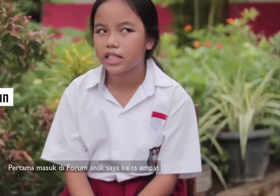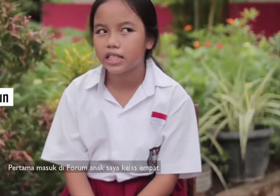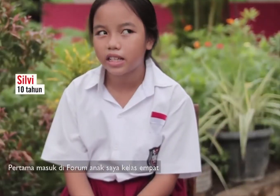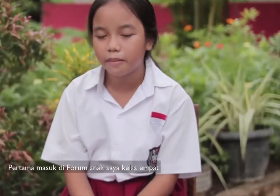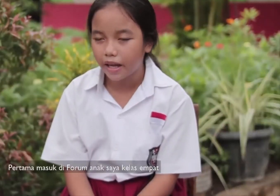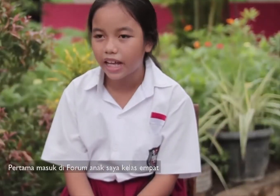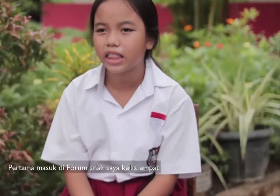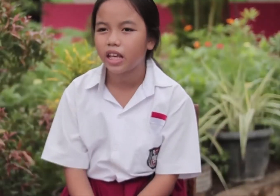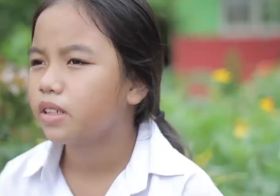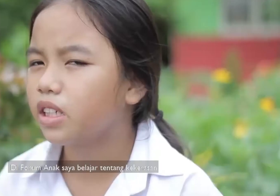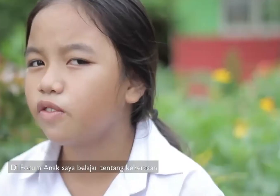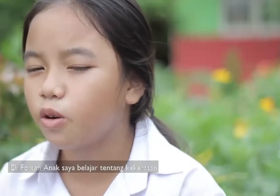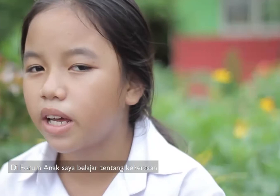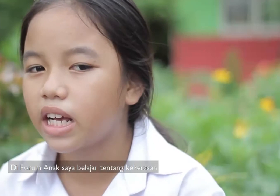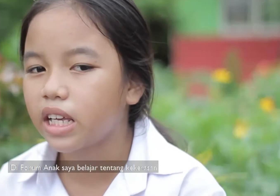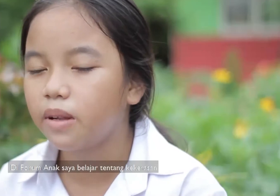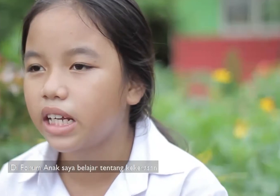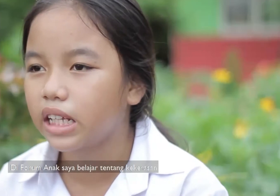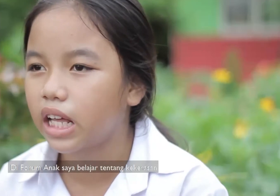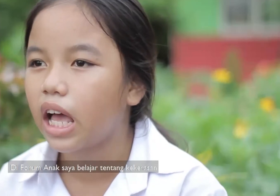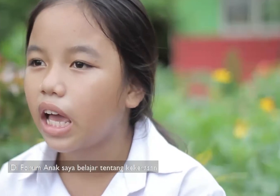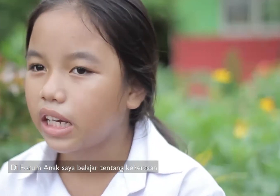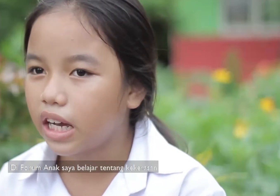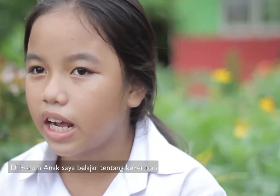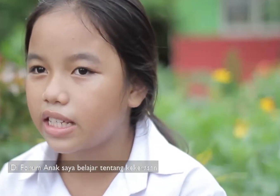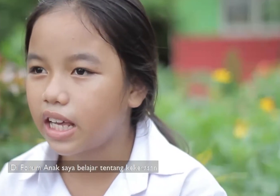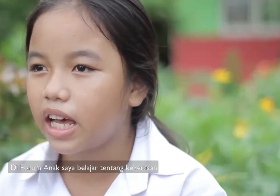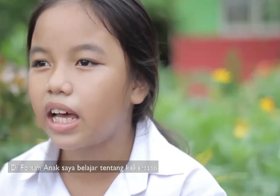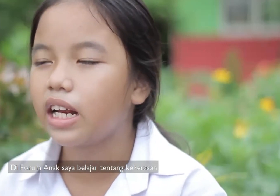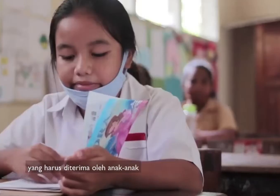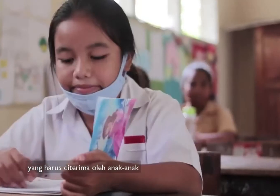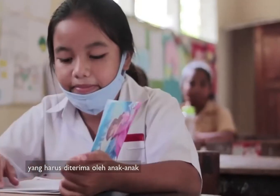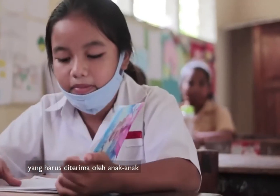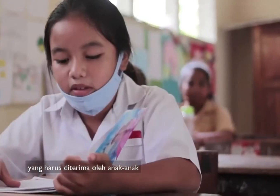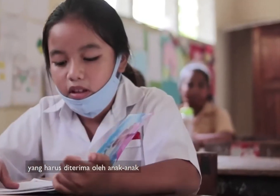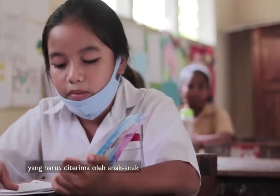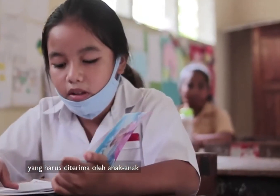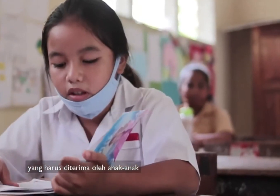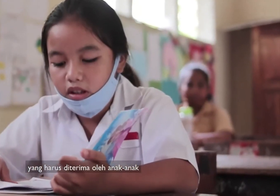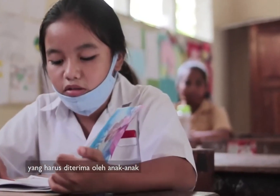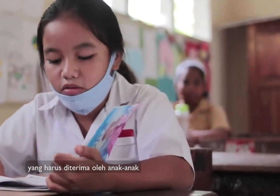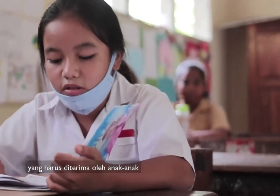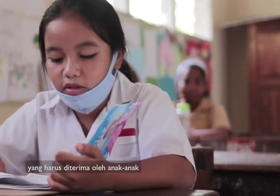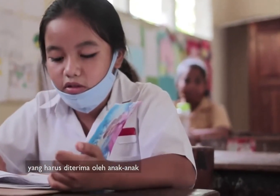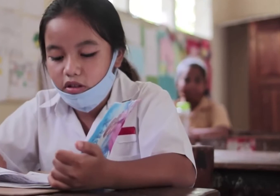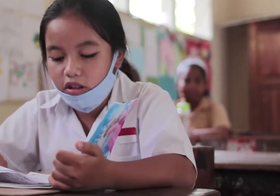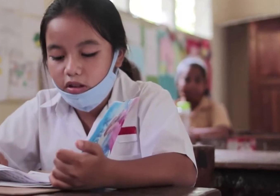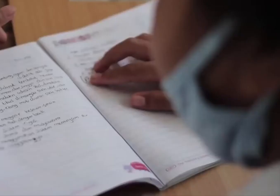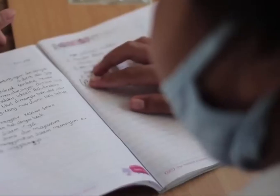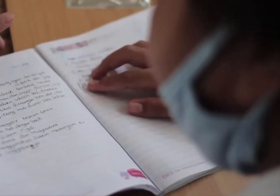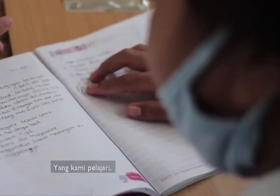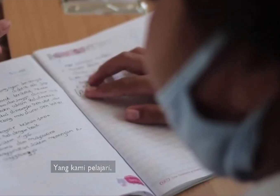saya kelas 4. Di forum anak saya belajar tentang kekerasan yang harus diterima oleh